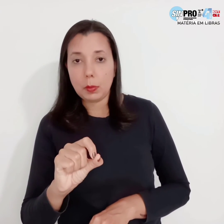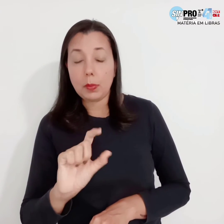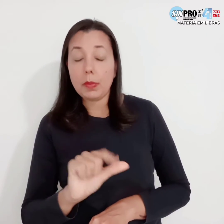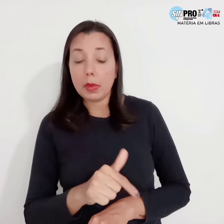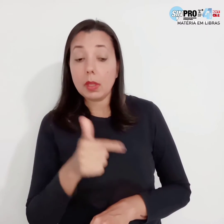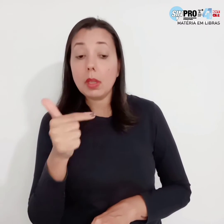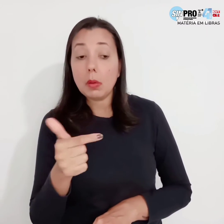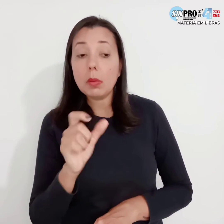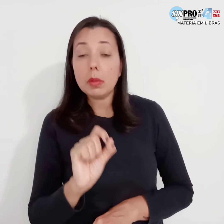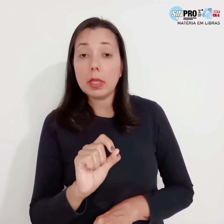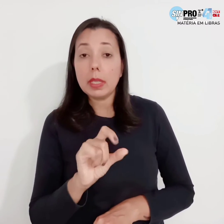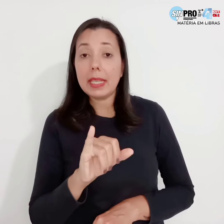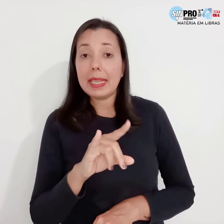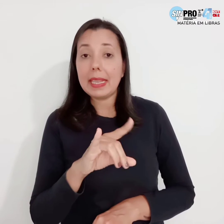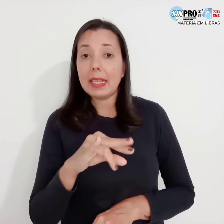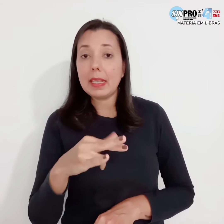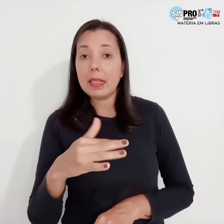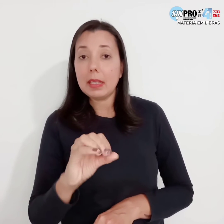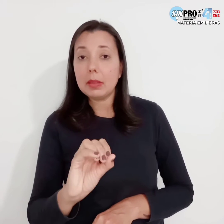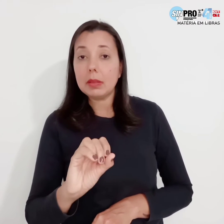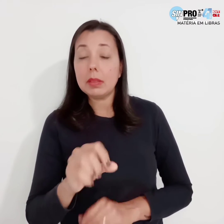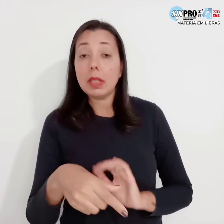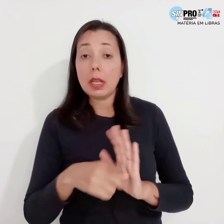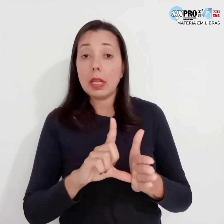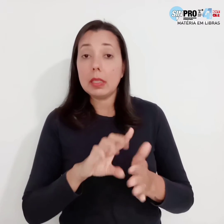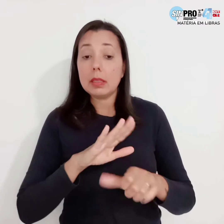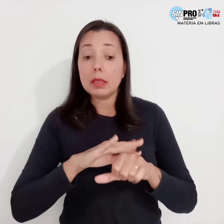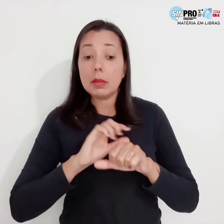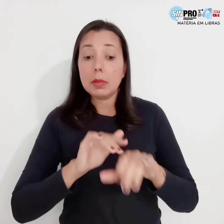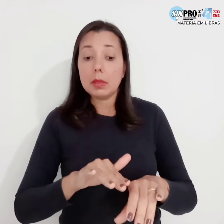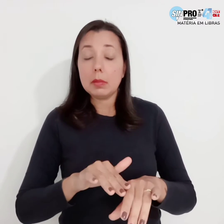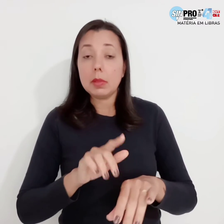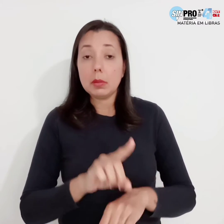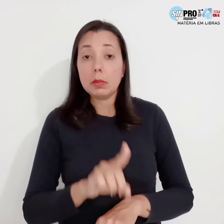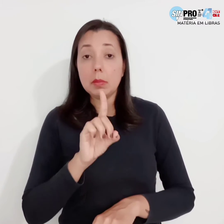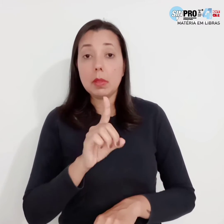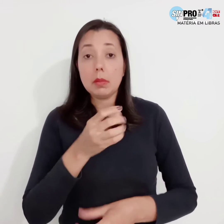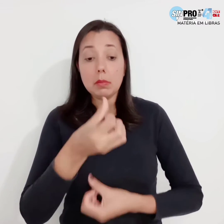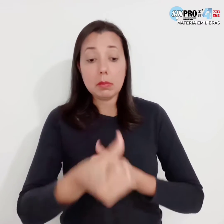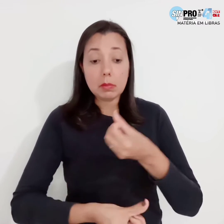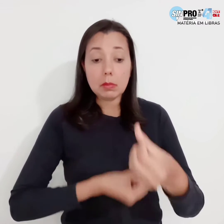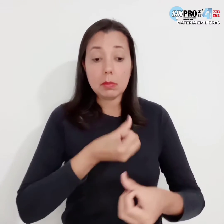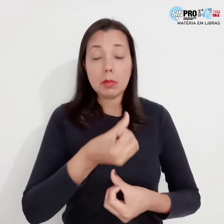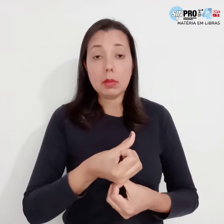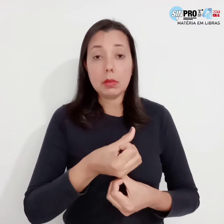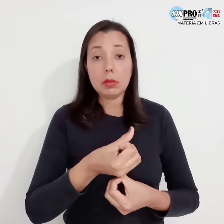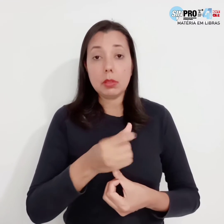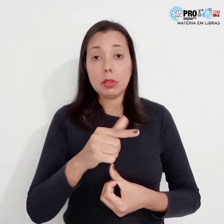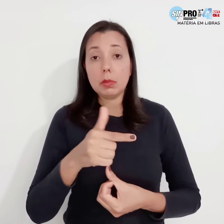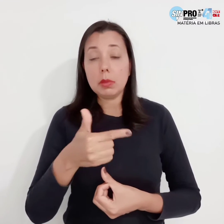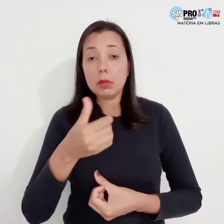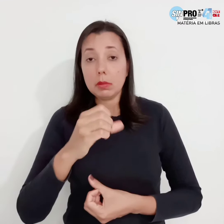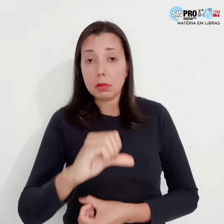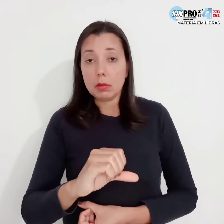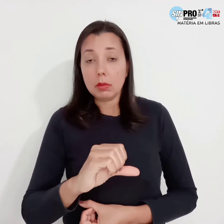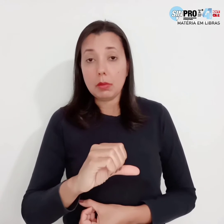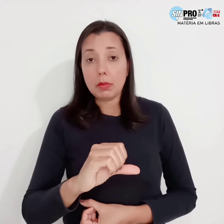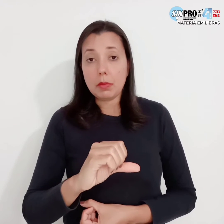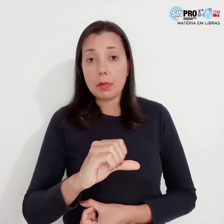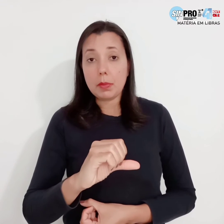Segundo dados, antes da pandemia, no primeiro semestre de 2019, a